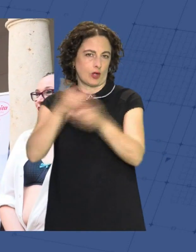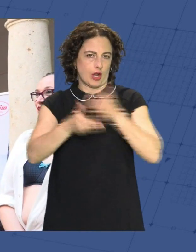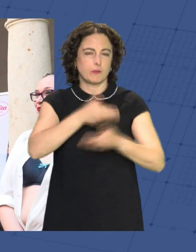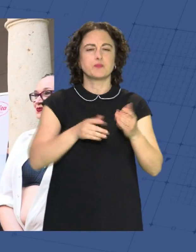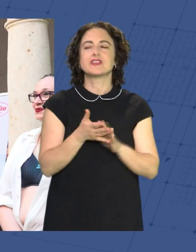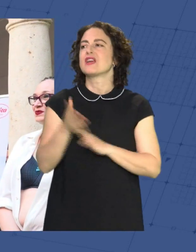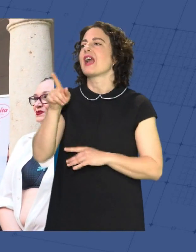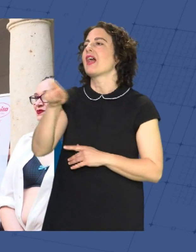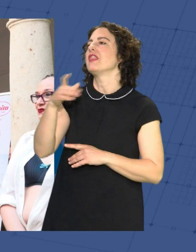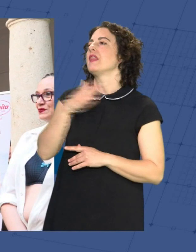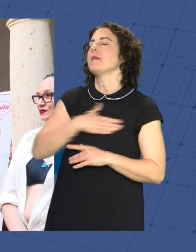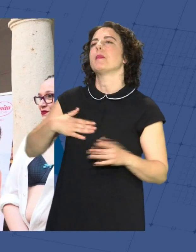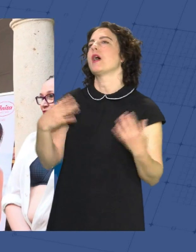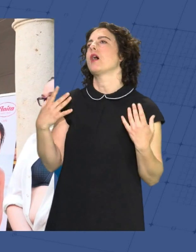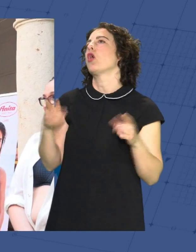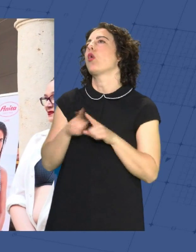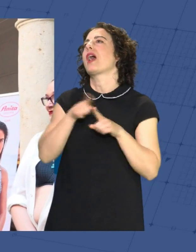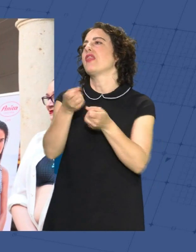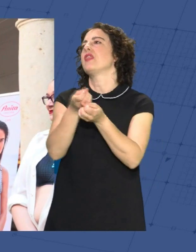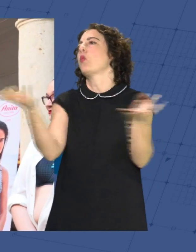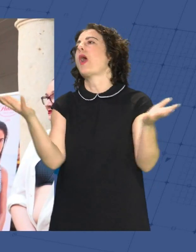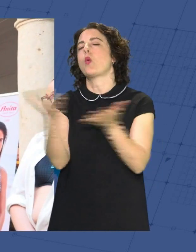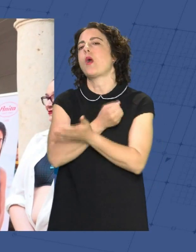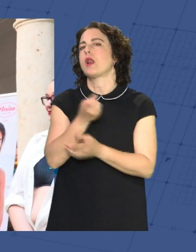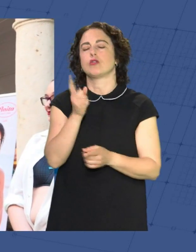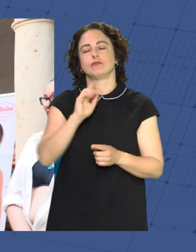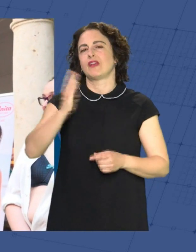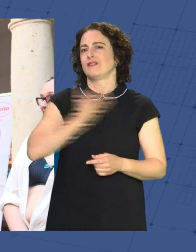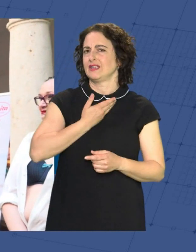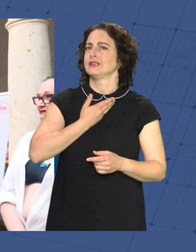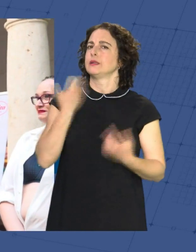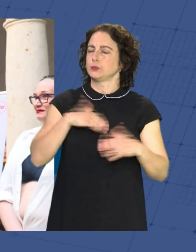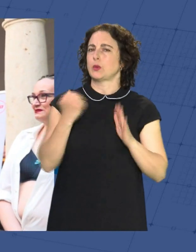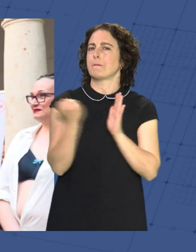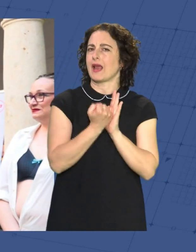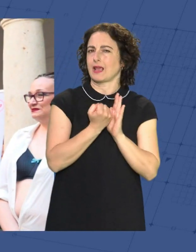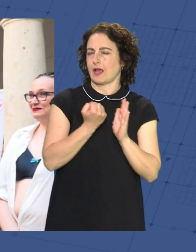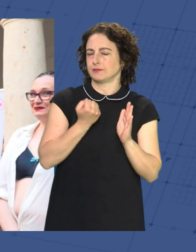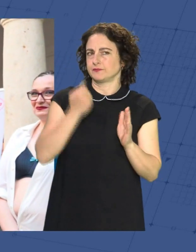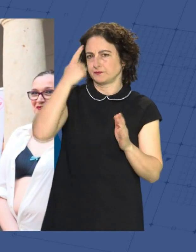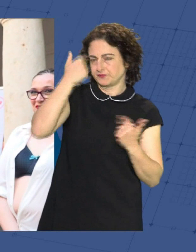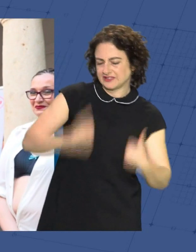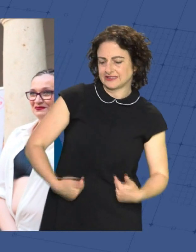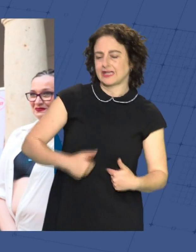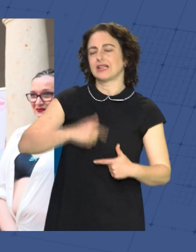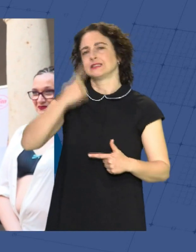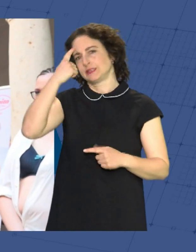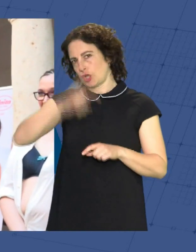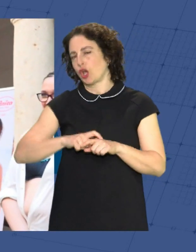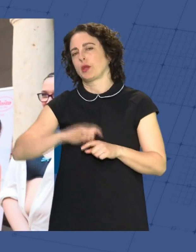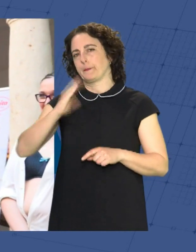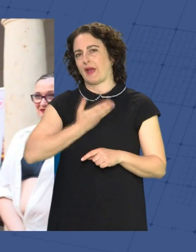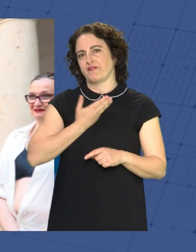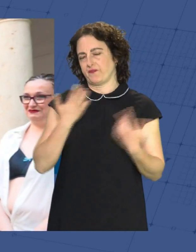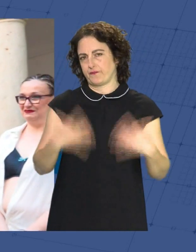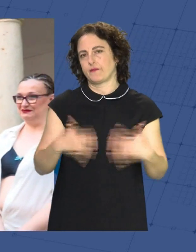más, es un cáncer que deja muchas secuelas físicas y psicológicas en las mujeres, que en ocasiones nos hace